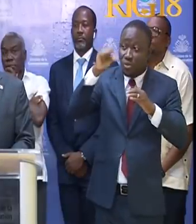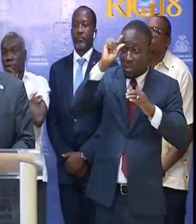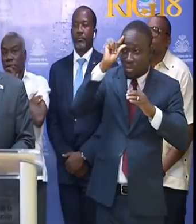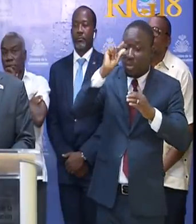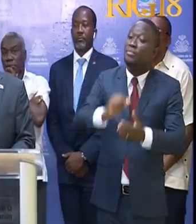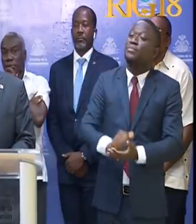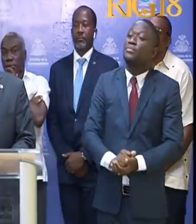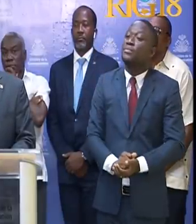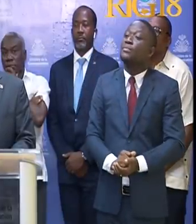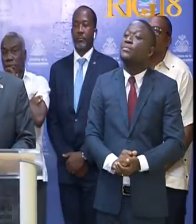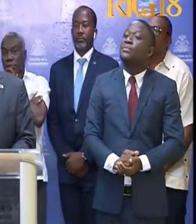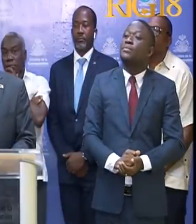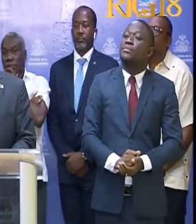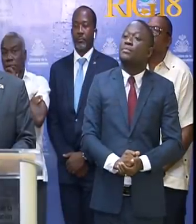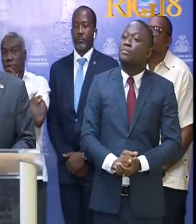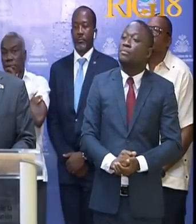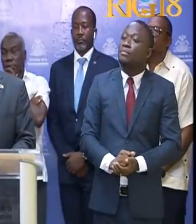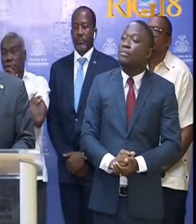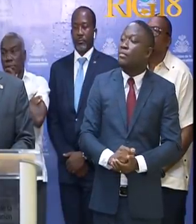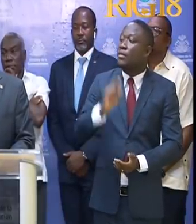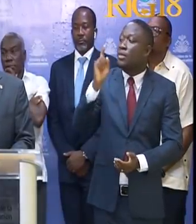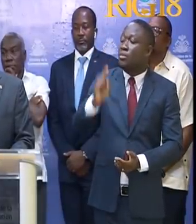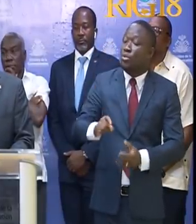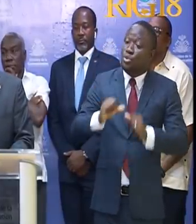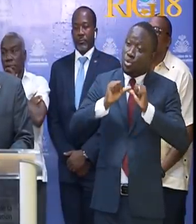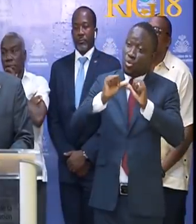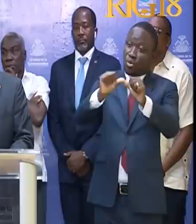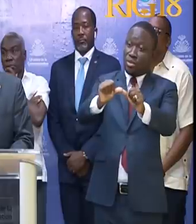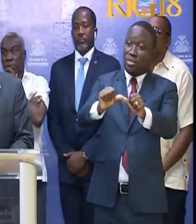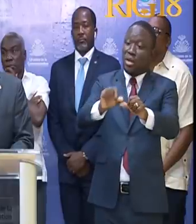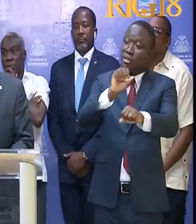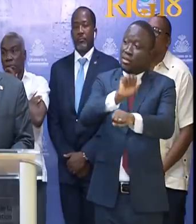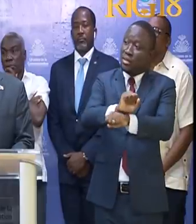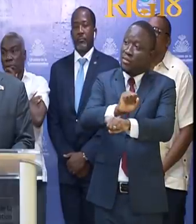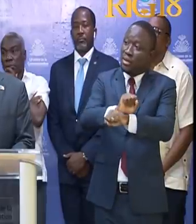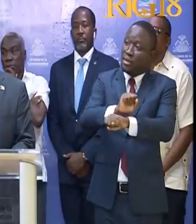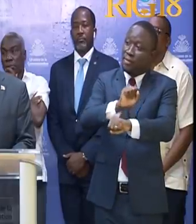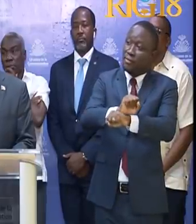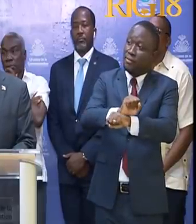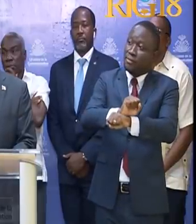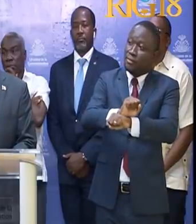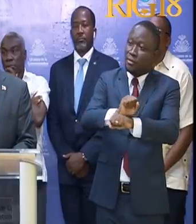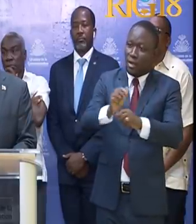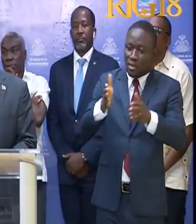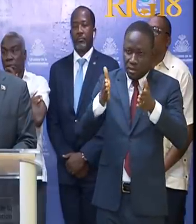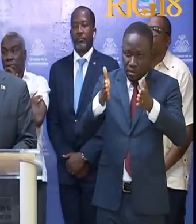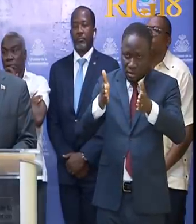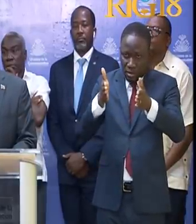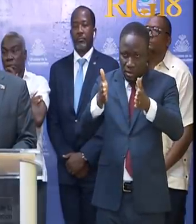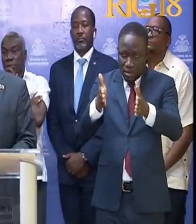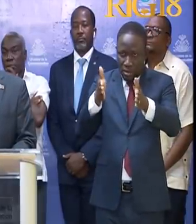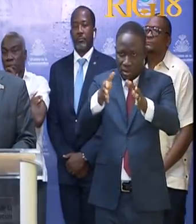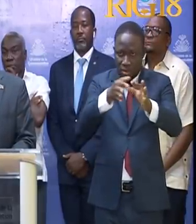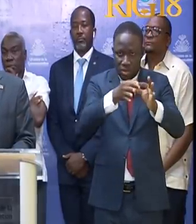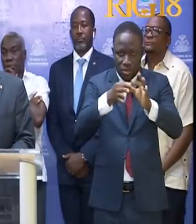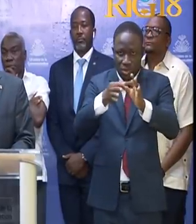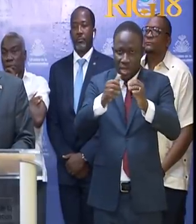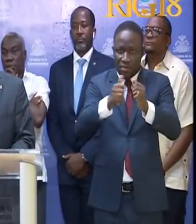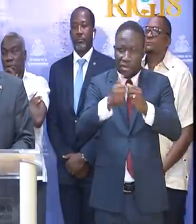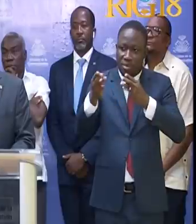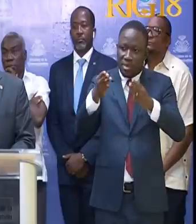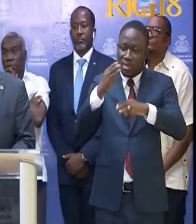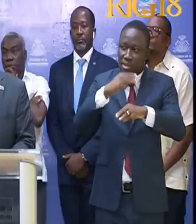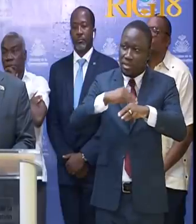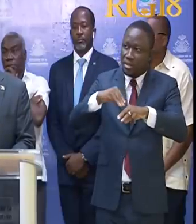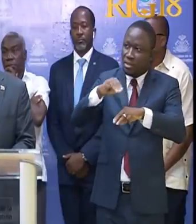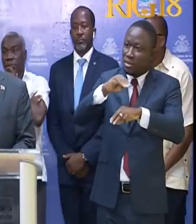gouvernement, va devoir continuer à travailler en étroite collaboration avec le ministère de la Santé publique